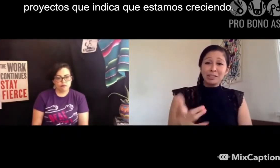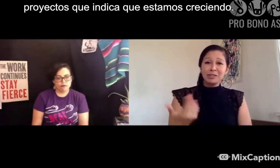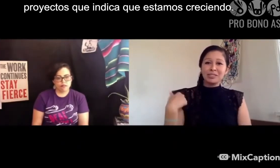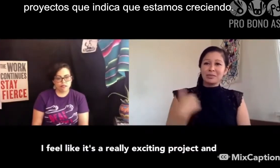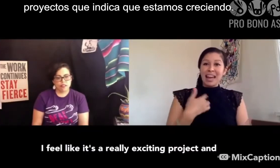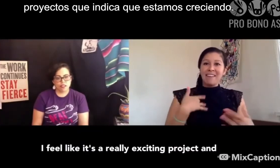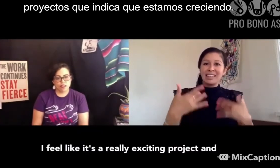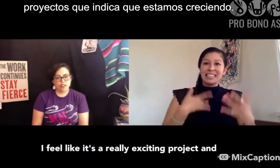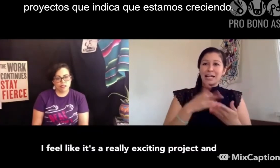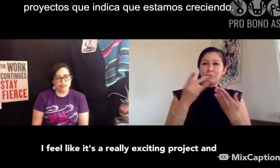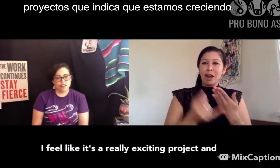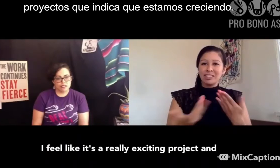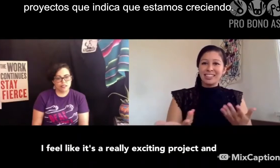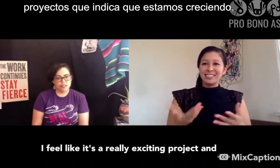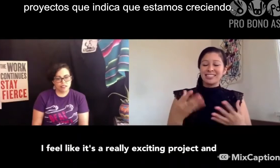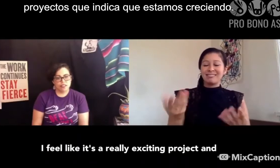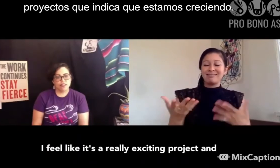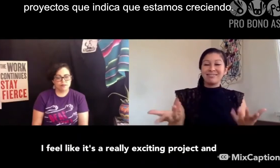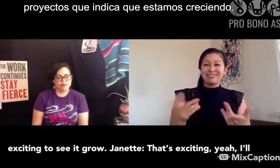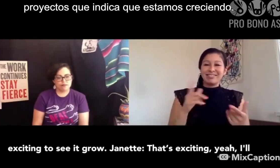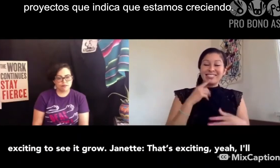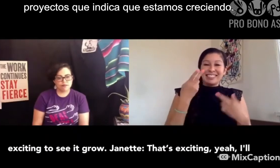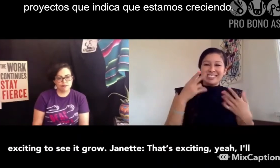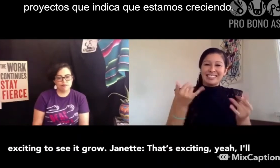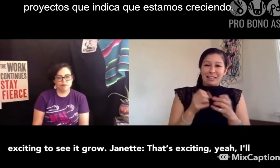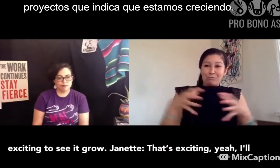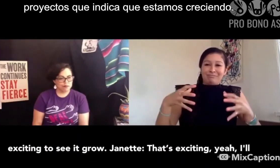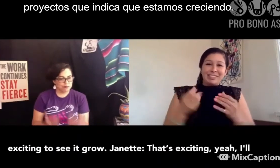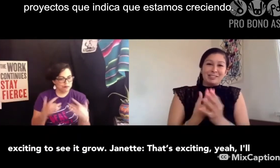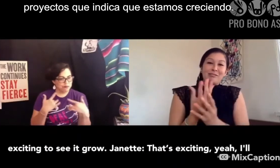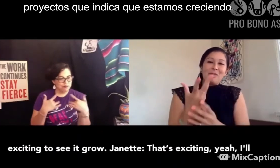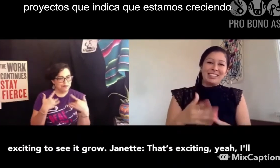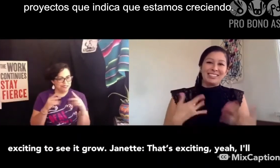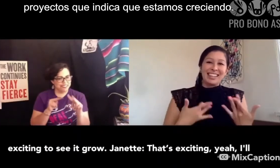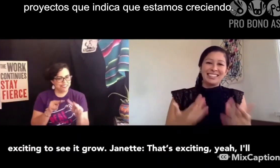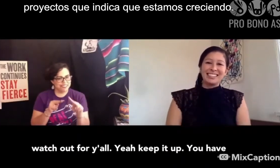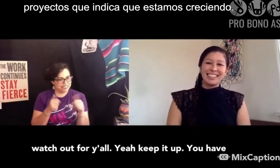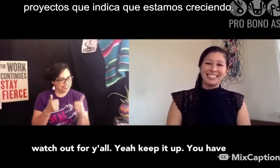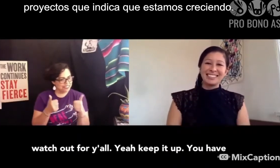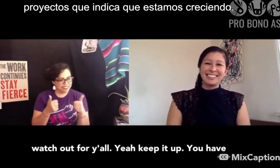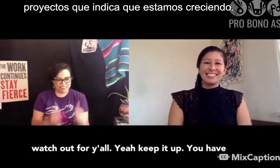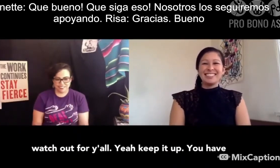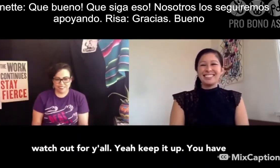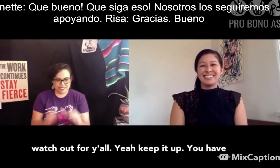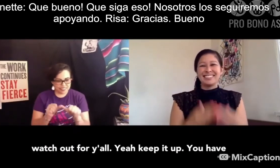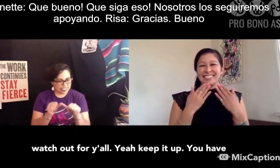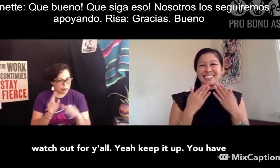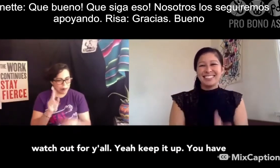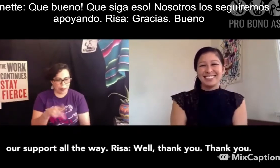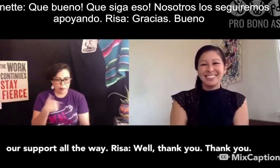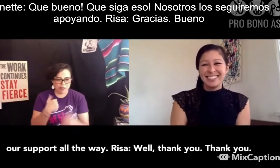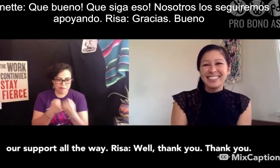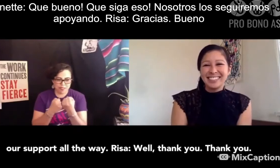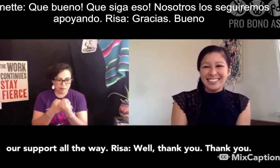nuevos proyectos. Sí. Que indica Qué bueno que estamos creciendo. que siga eso. Nosotros los